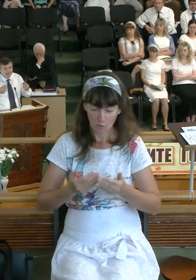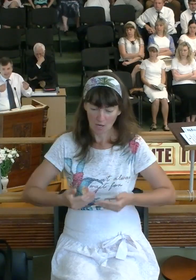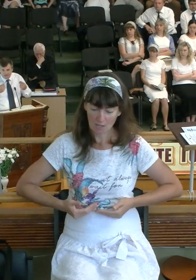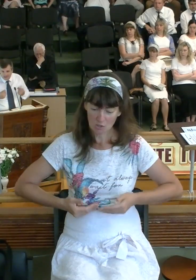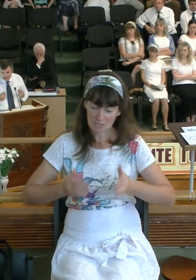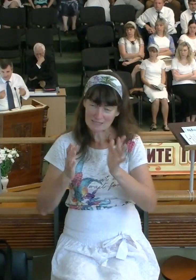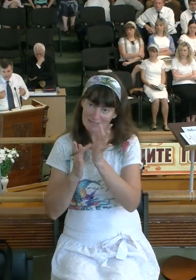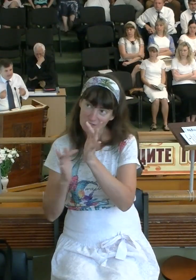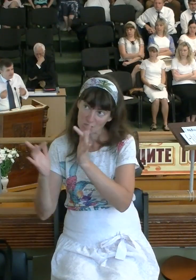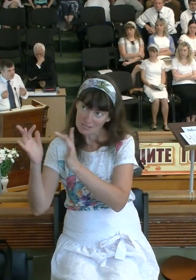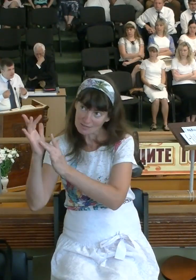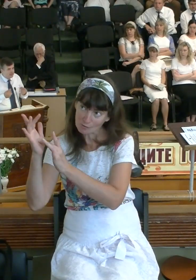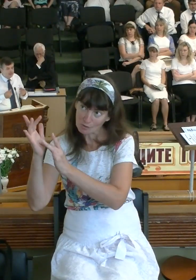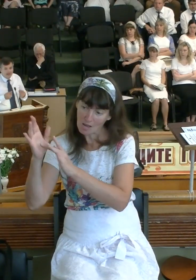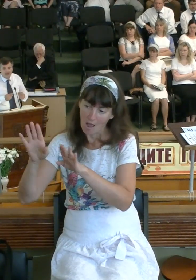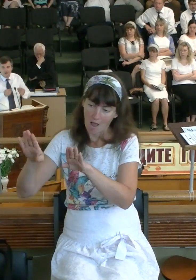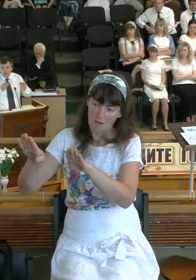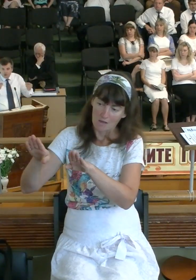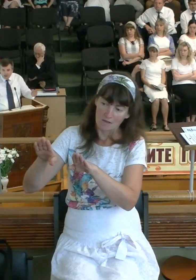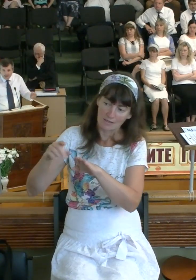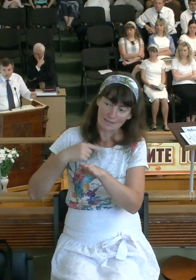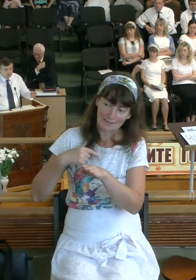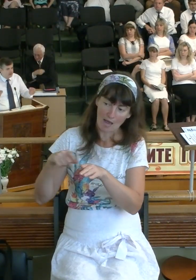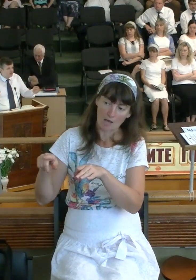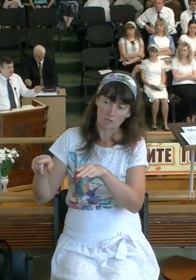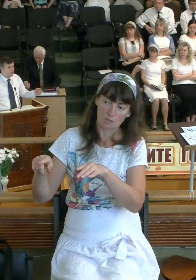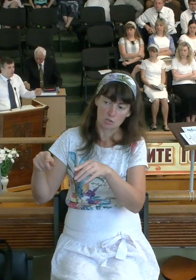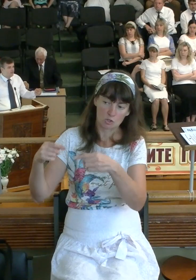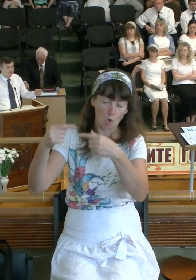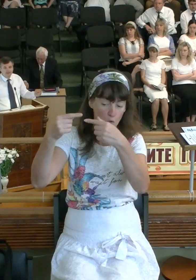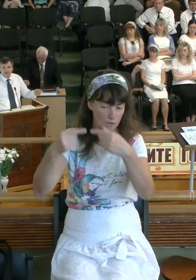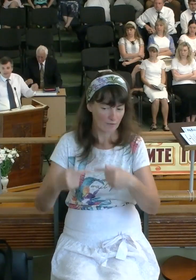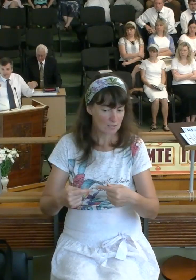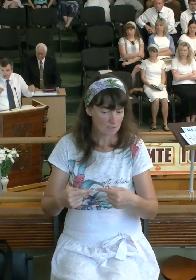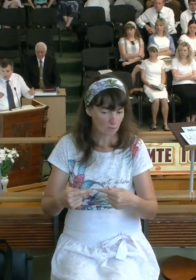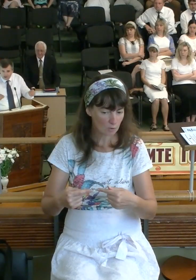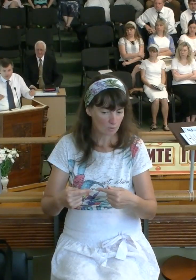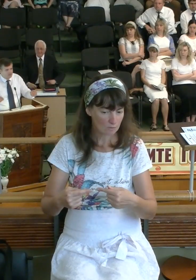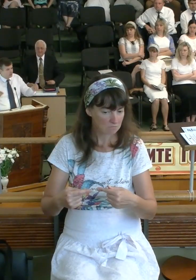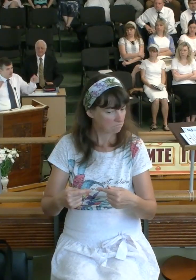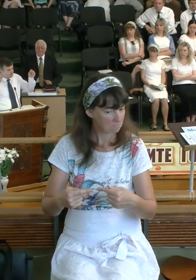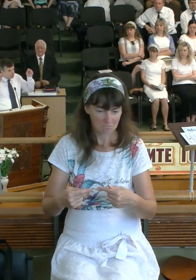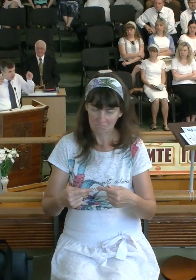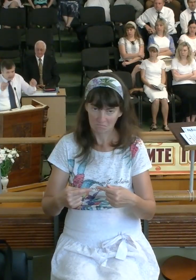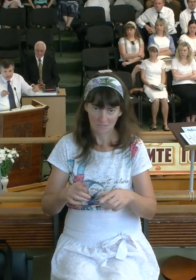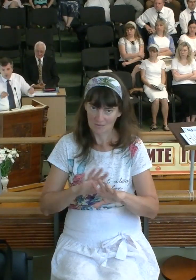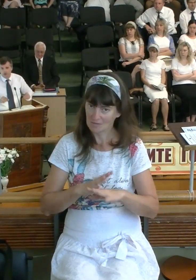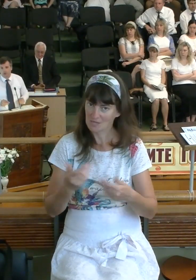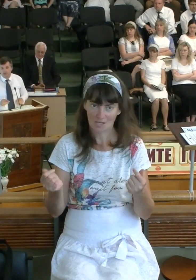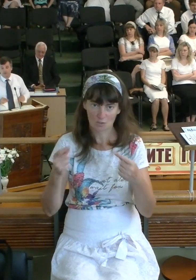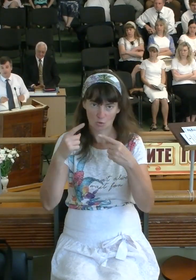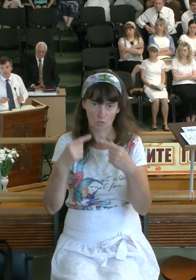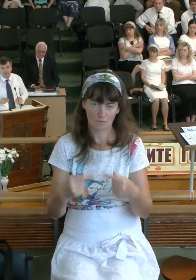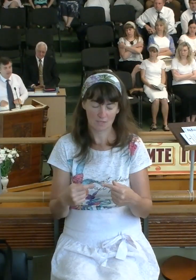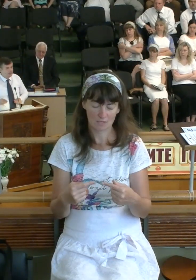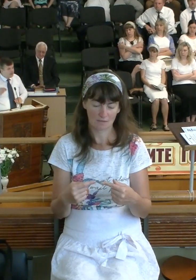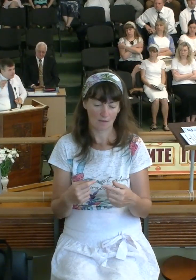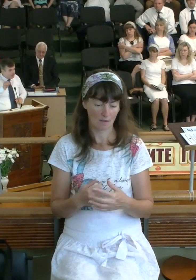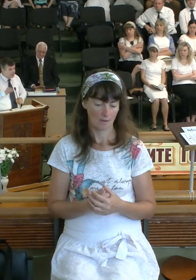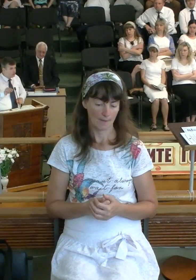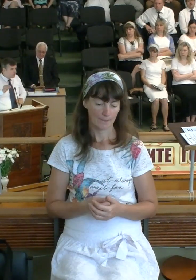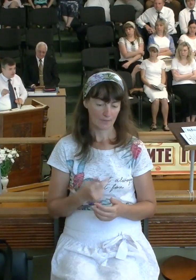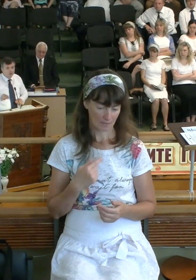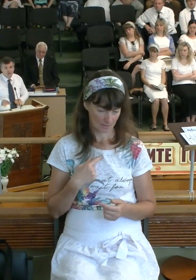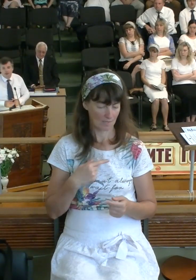свое несоответствие, действительно ли я удаляюсь от всего наедине с Господом, вот там в пустыне, куда Он меня выводит,